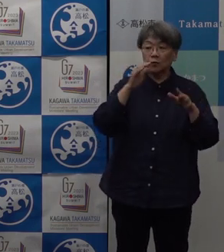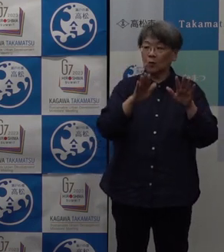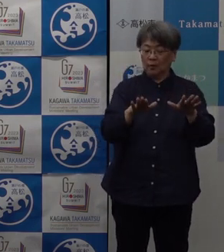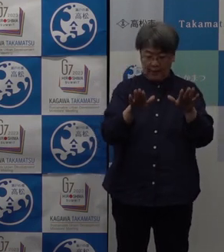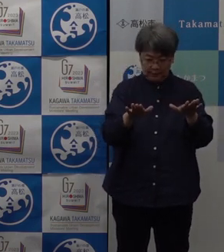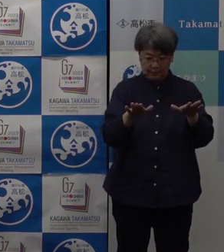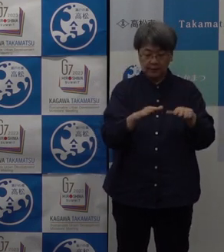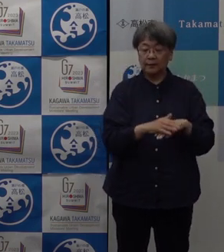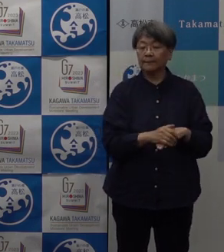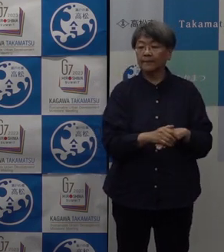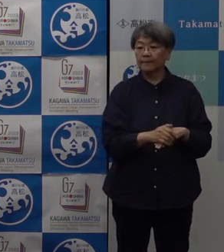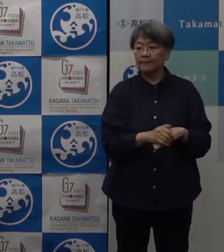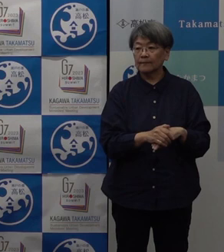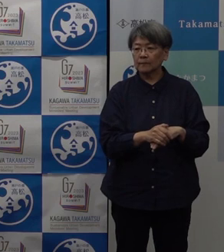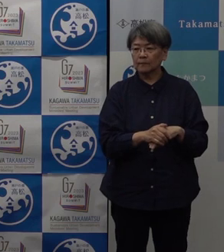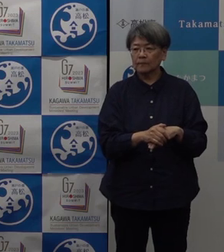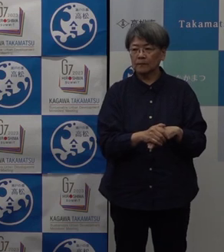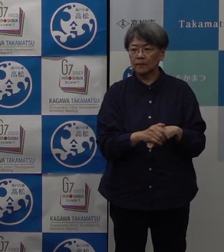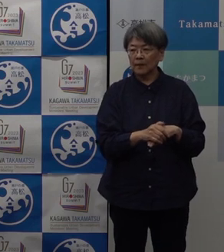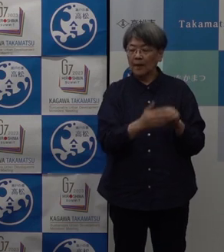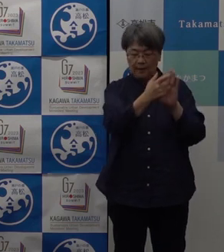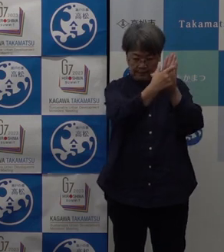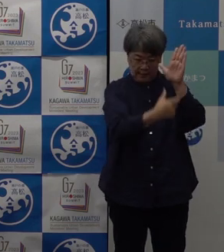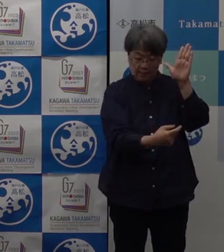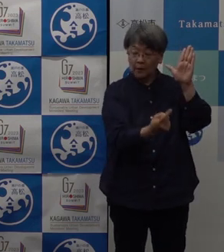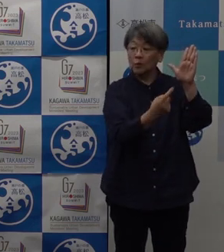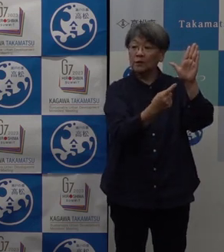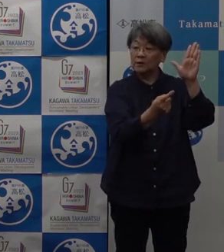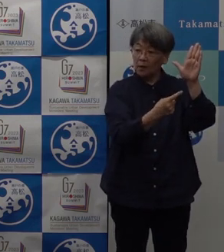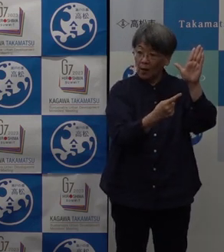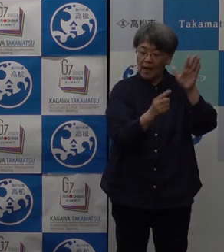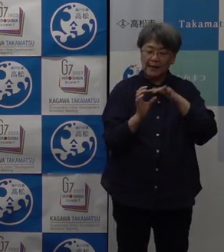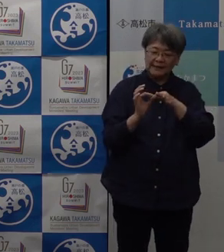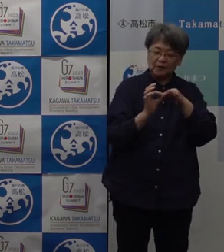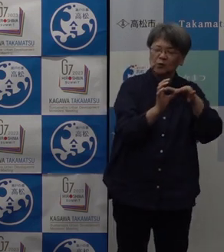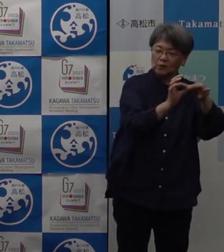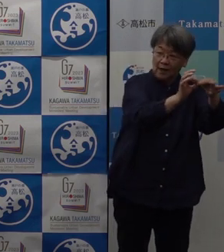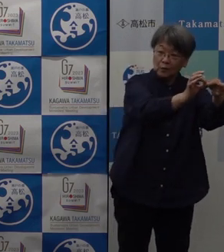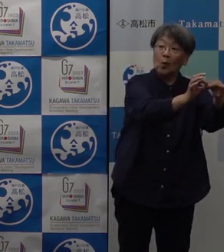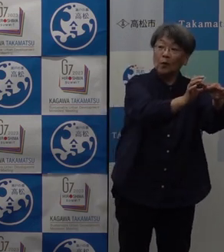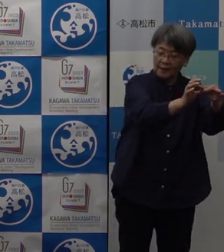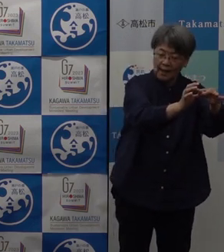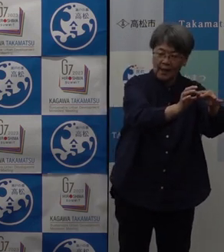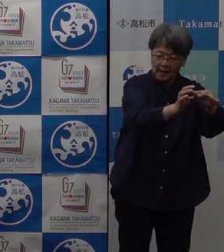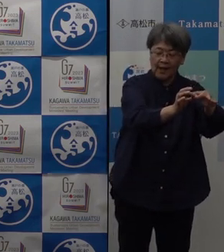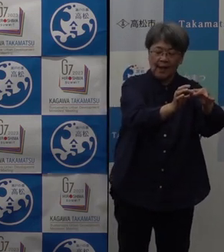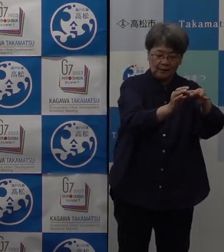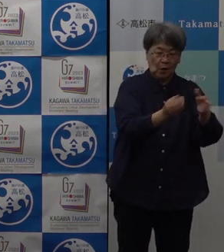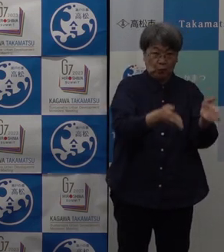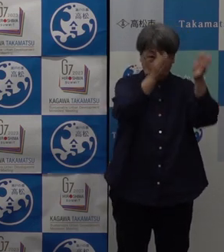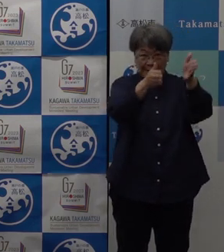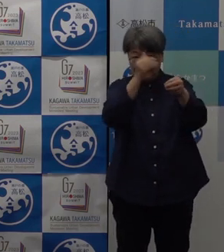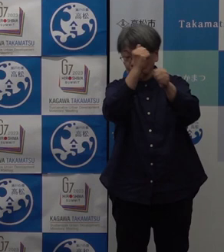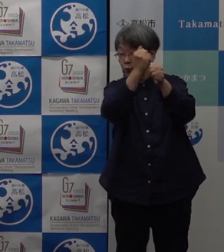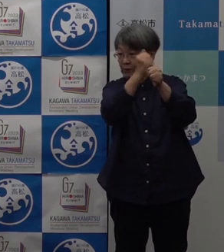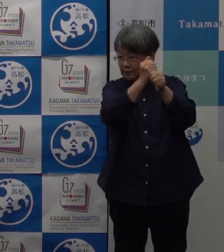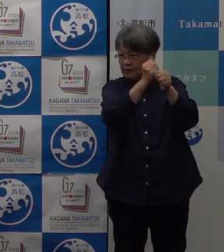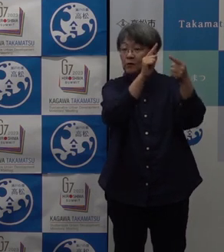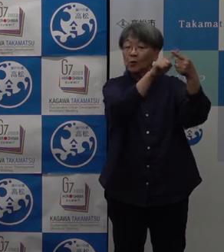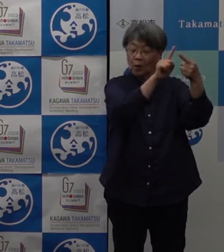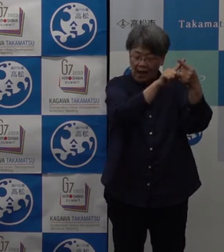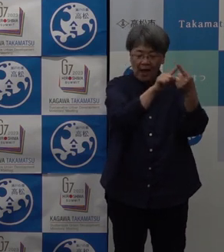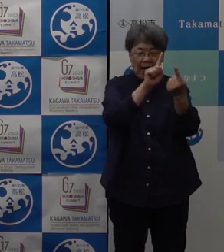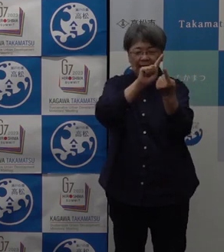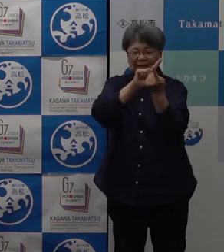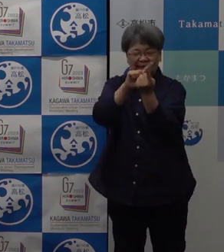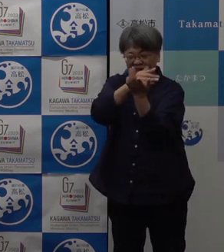この、まあ、テーマとして、まあ、持続可能な、持続可能性の高い都市だとか、あと、まあ、多様